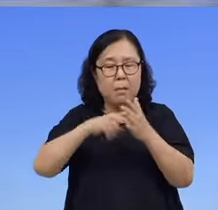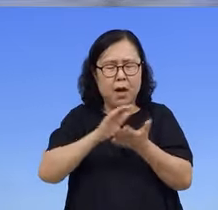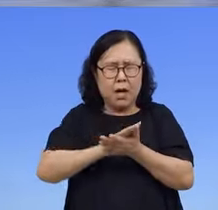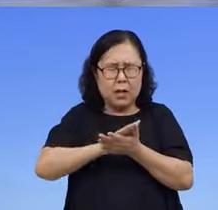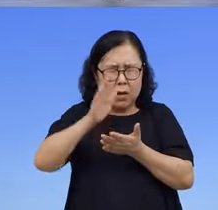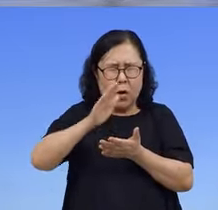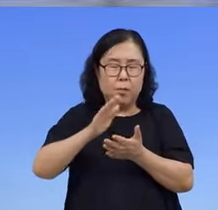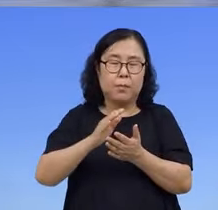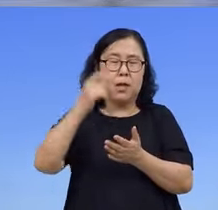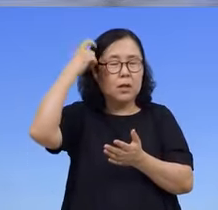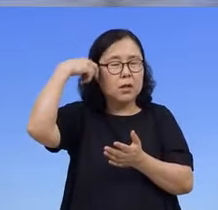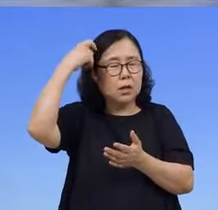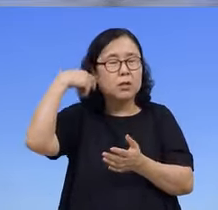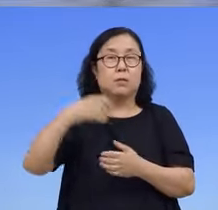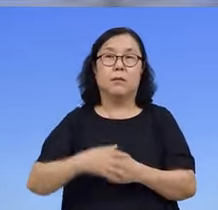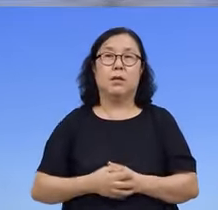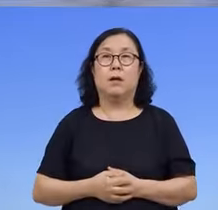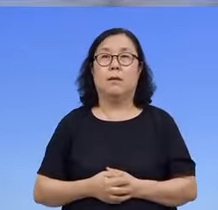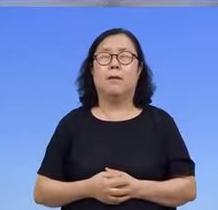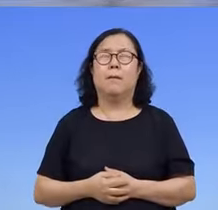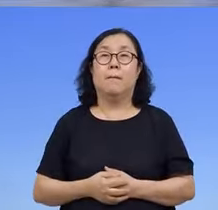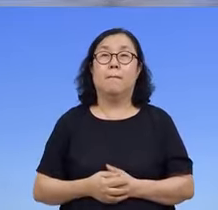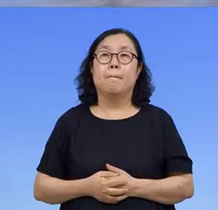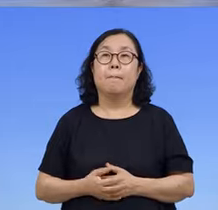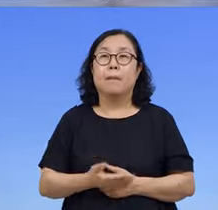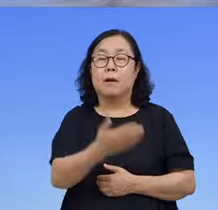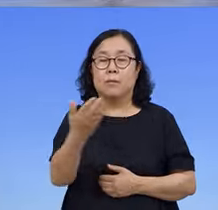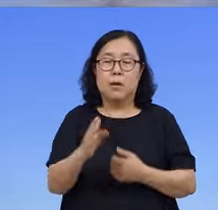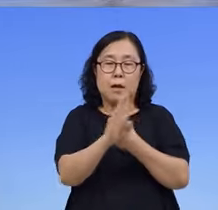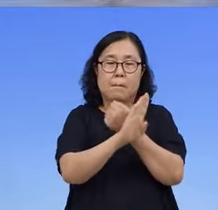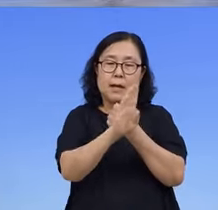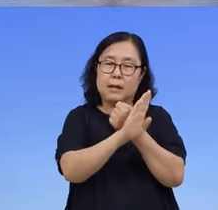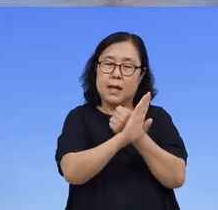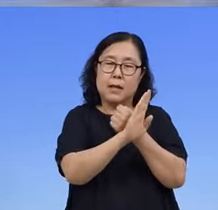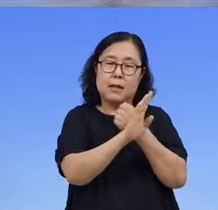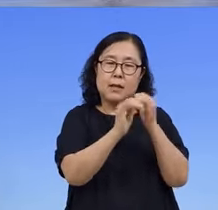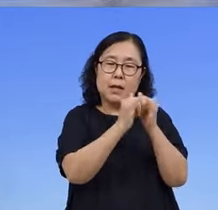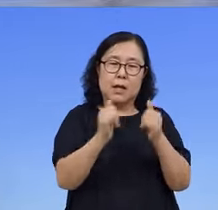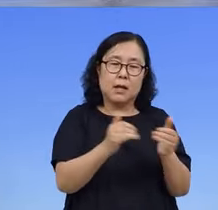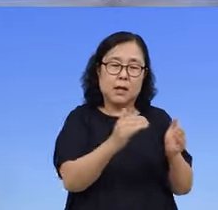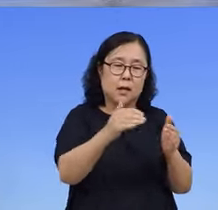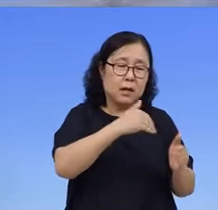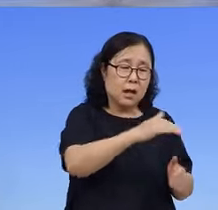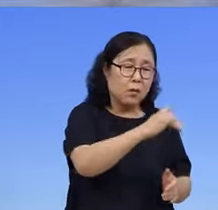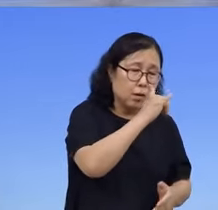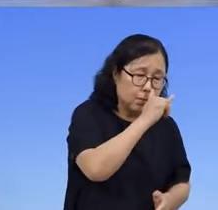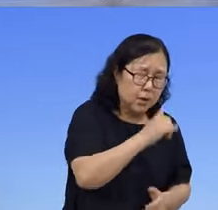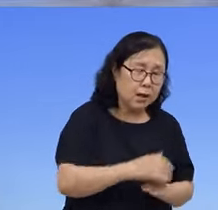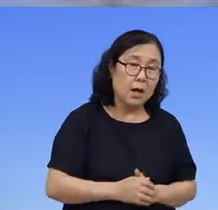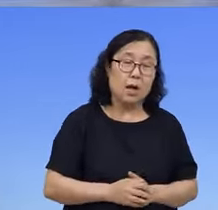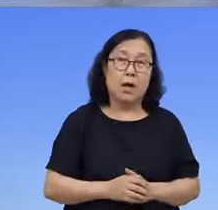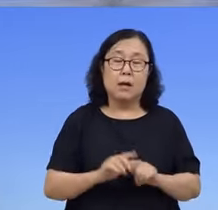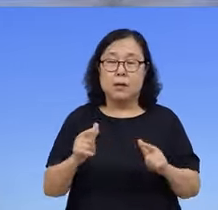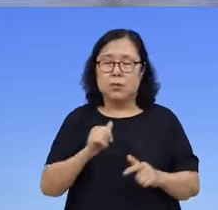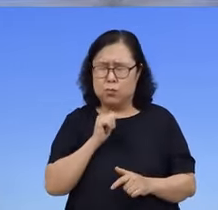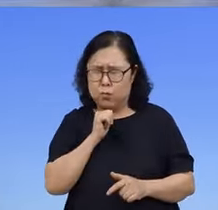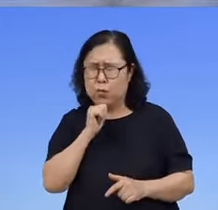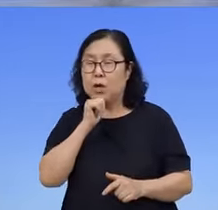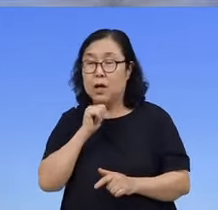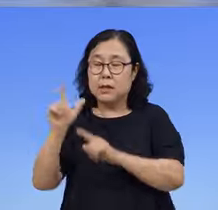뜨거움이 올라오는 거예요. 제가 이분이 너무나 순수한 분인 걸 알거든요. 여러분, 바리새인이 길을 걸어가고 계십니까?